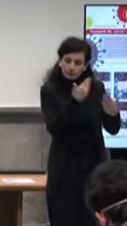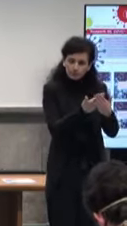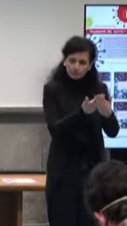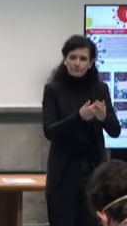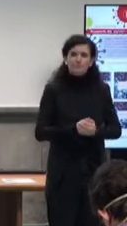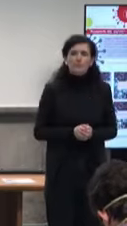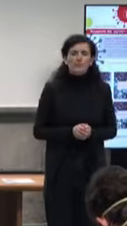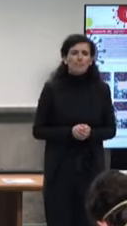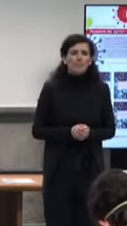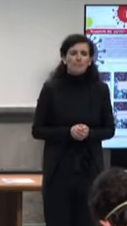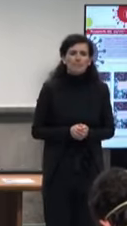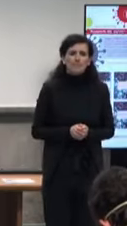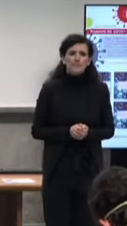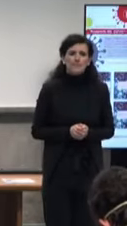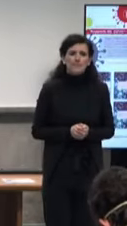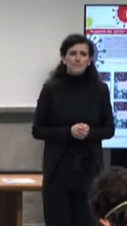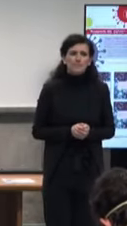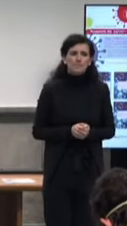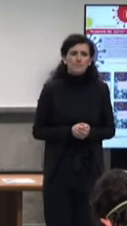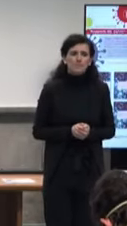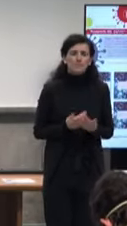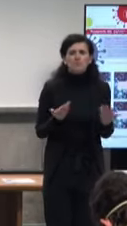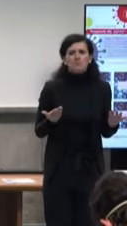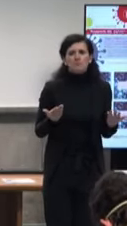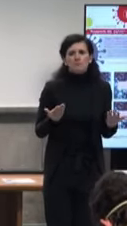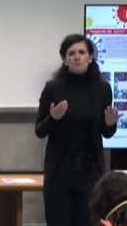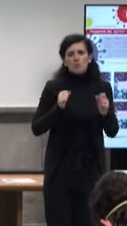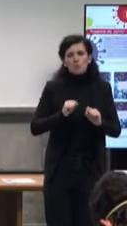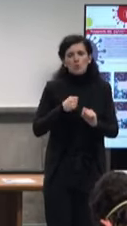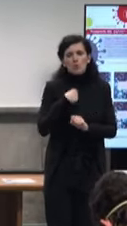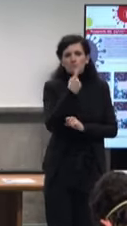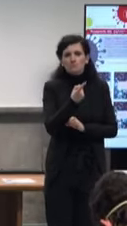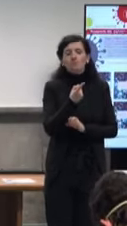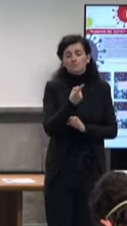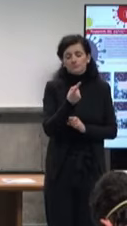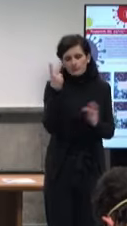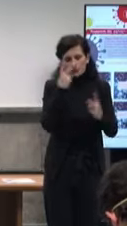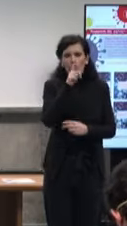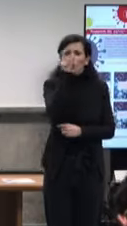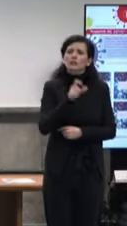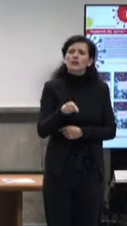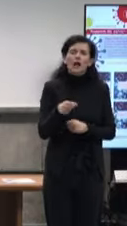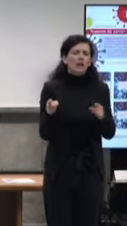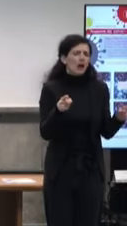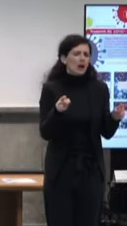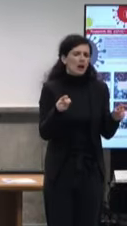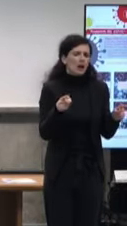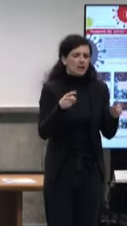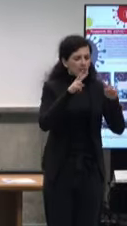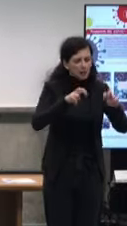quindi questo io credo sia un momento anche di chiamiamolo orgoglio del nostro paese e dei nostri ricercatori